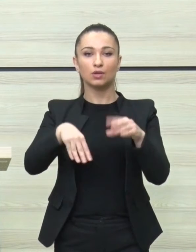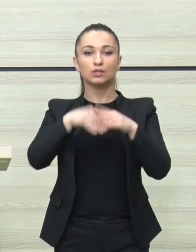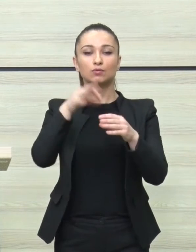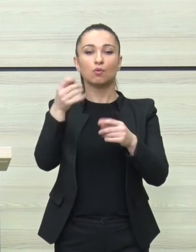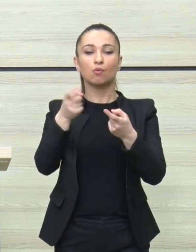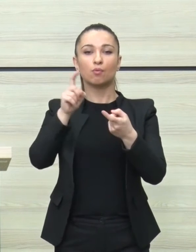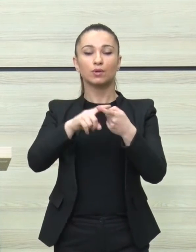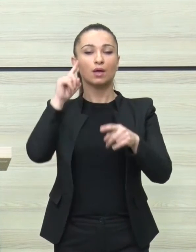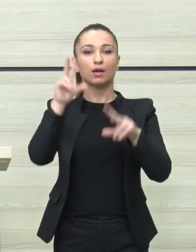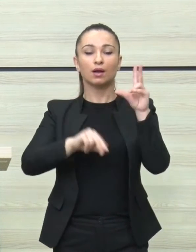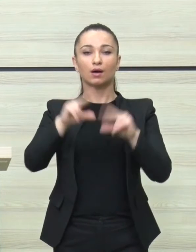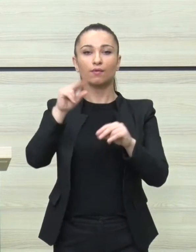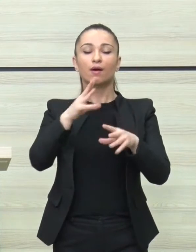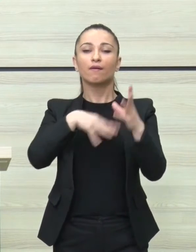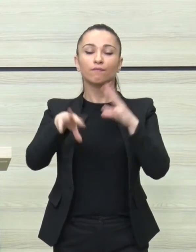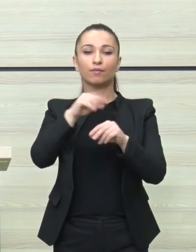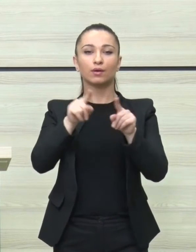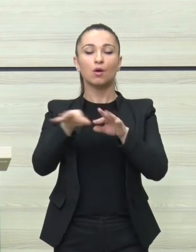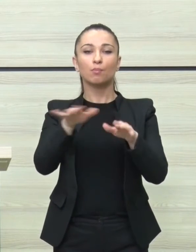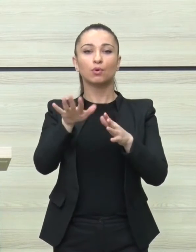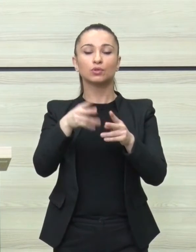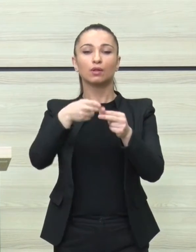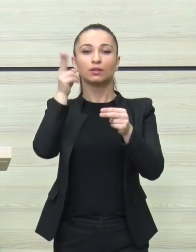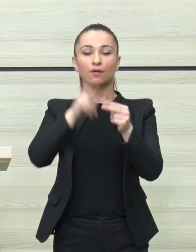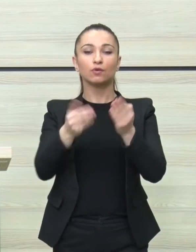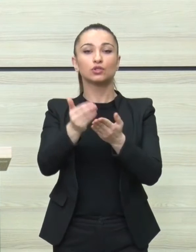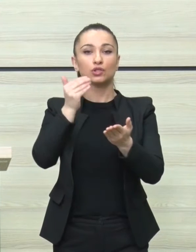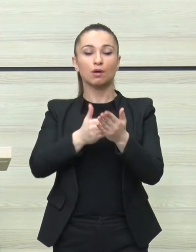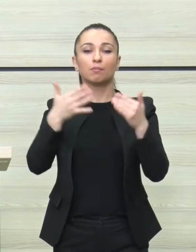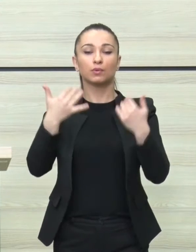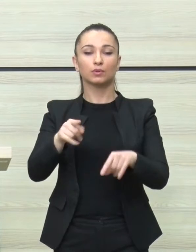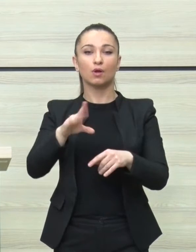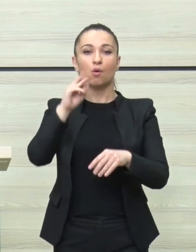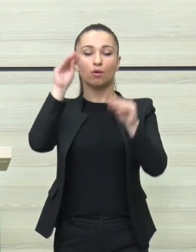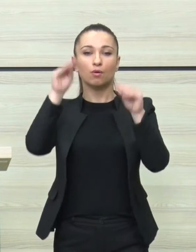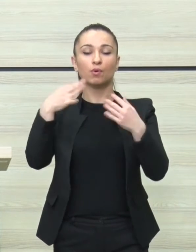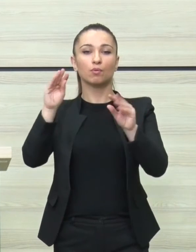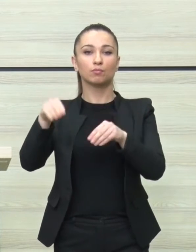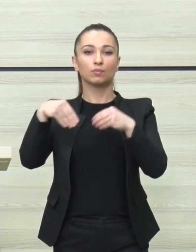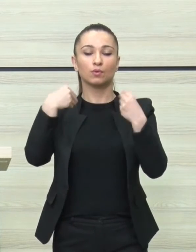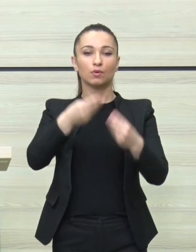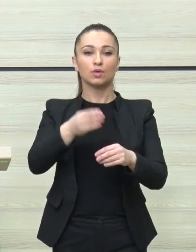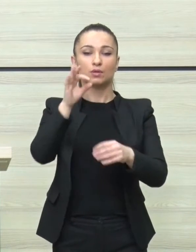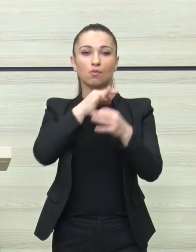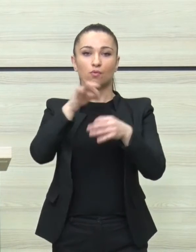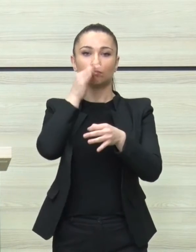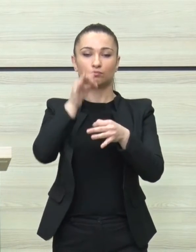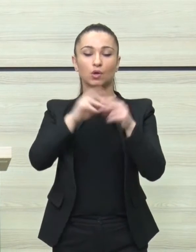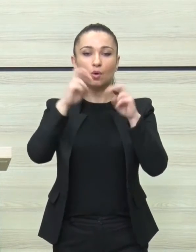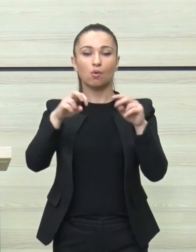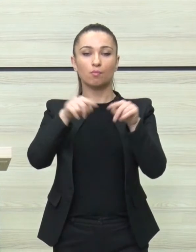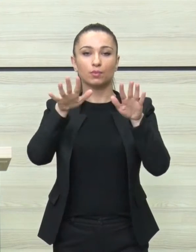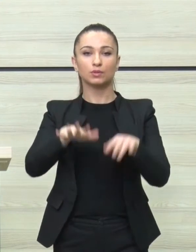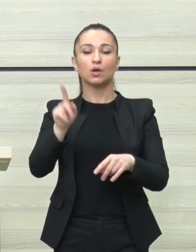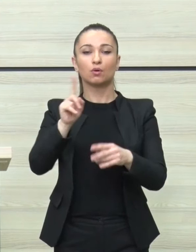საარჩევნო უბანზე გათვალისწინებული ყველა პროცედურის დასრულების შემდეგ ოქმები მიეწოდებოდა საოლქო საარჩევნო